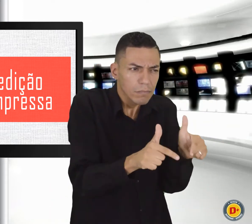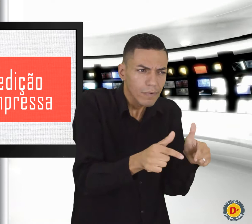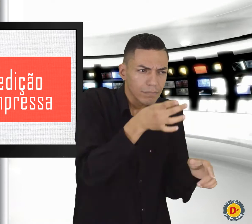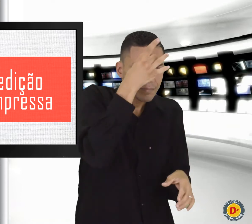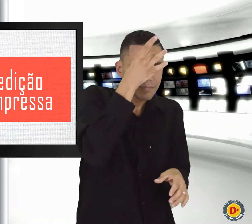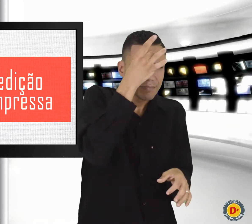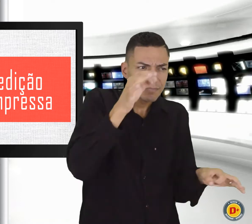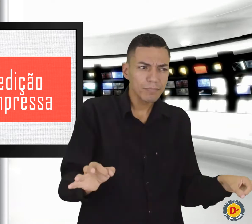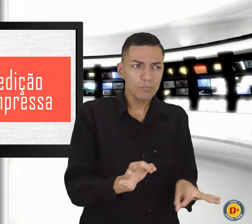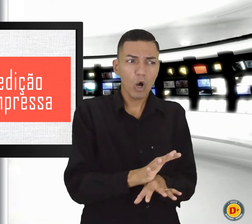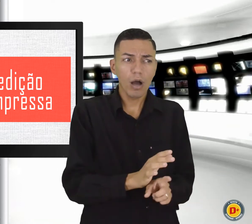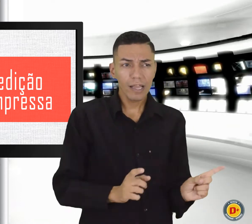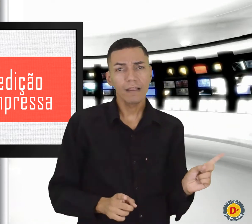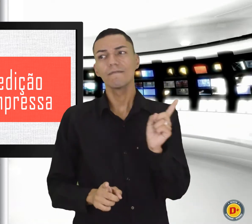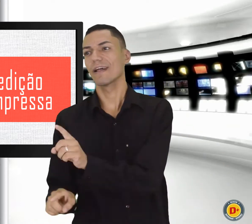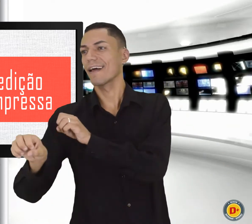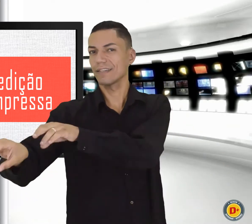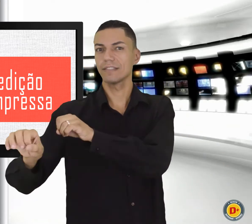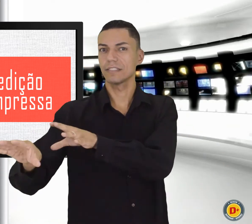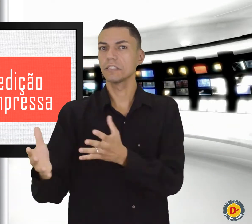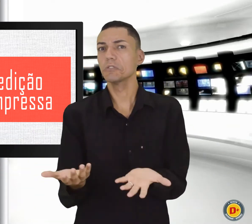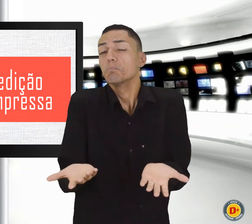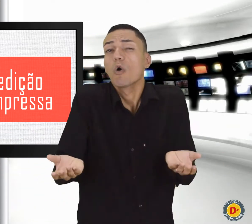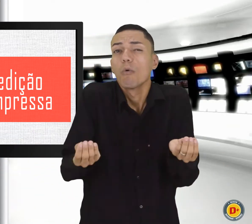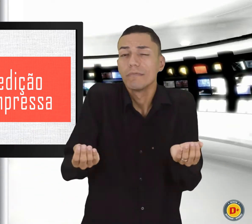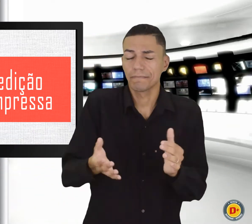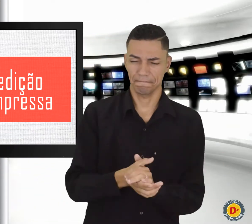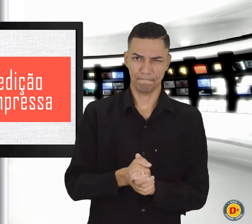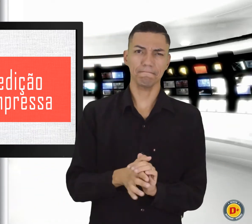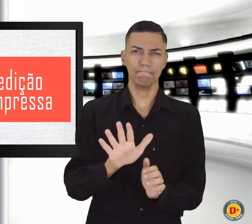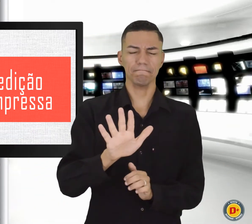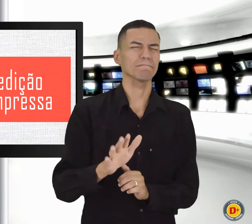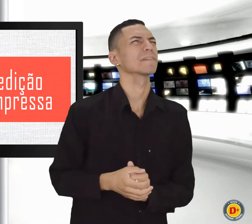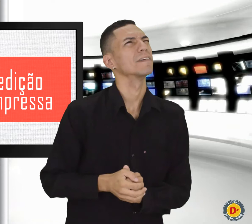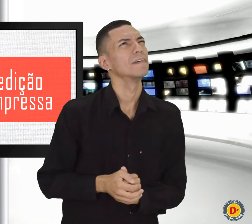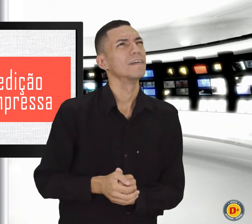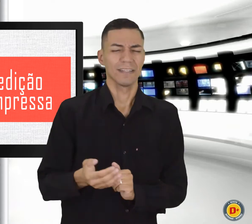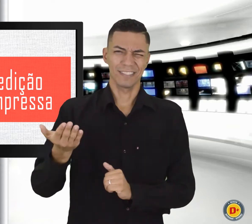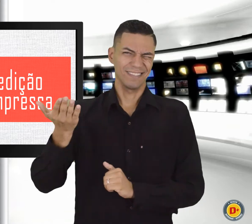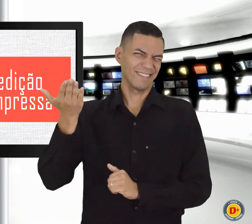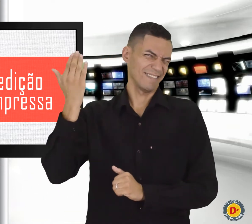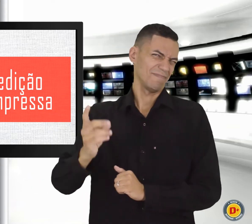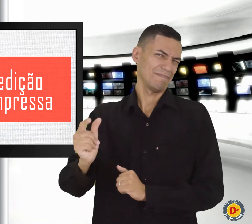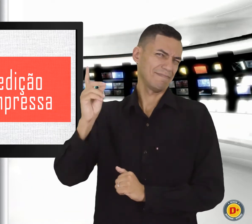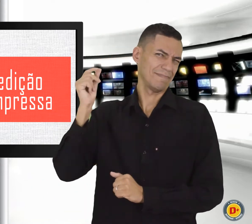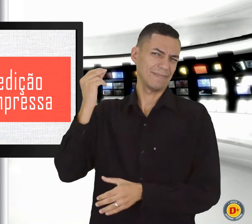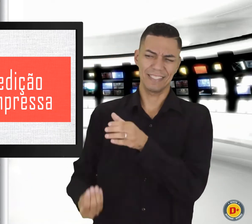Nos primórdios da prática da metodologia do emprego apoiado, uma das atividades do prestador